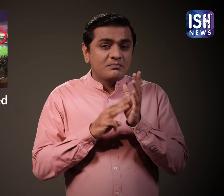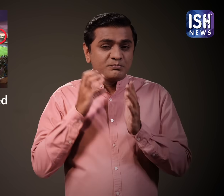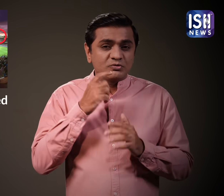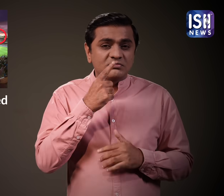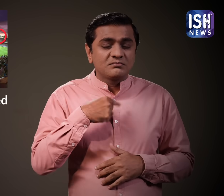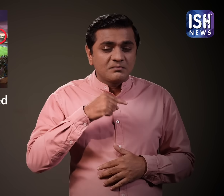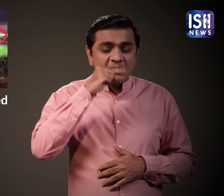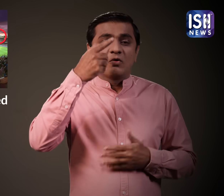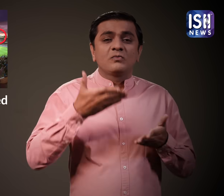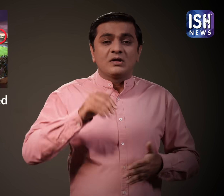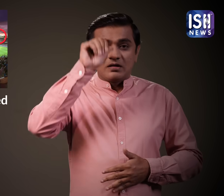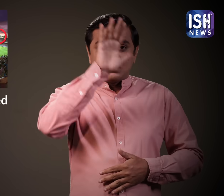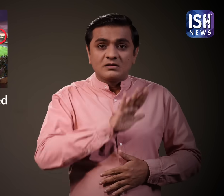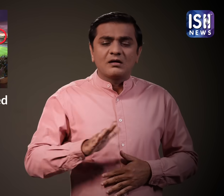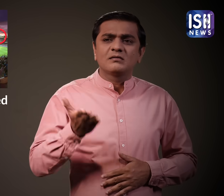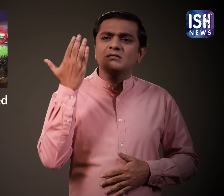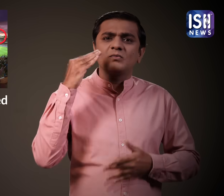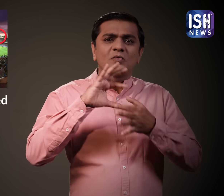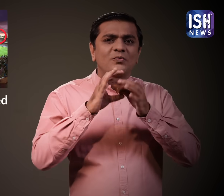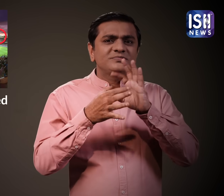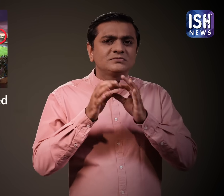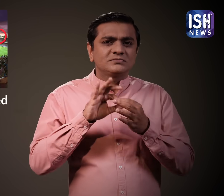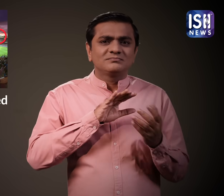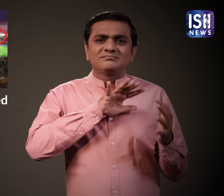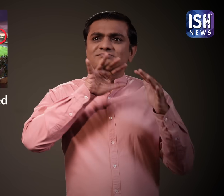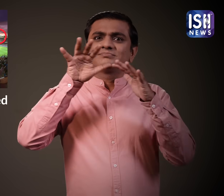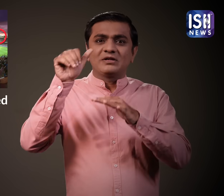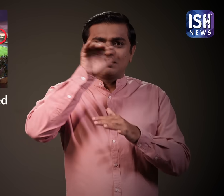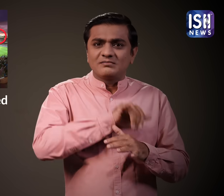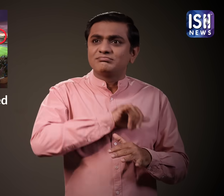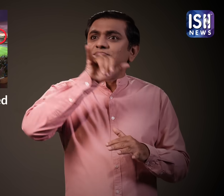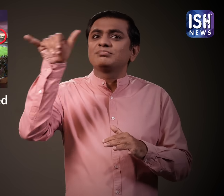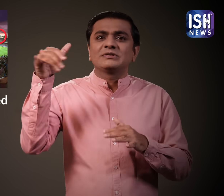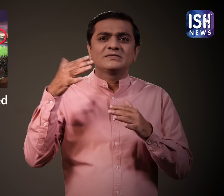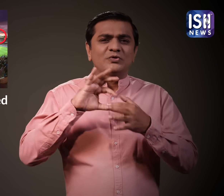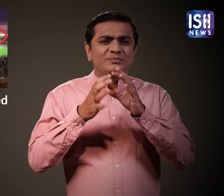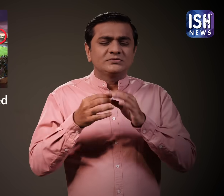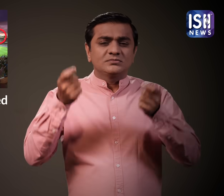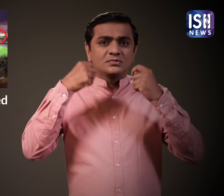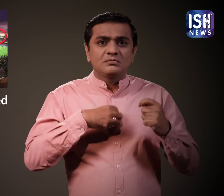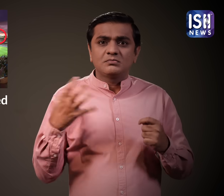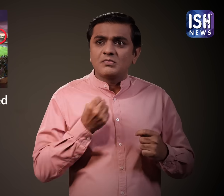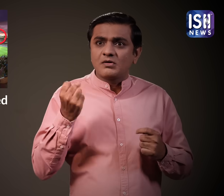उन्होंने पिछले ओलेंपिक और हाल ही में संपन्न एश्याई खेलों में